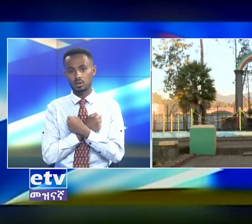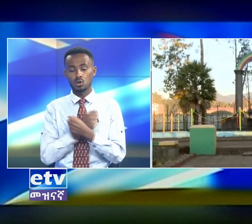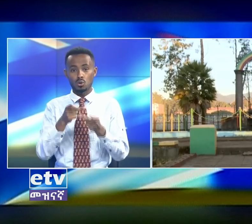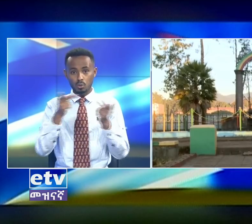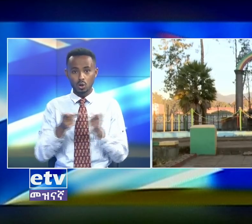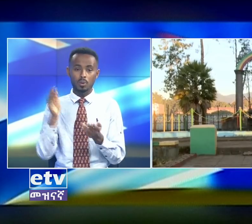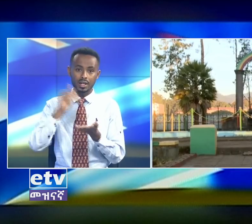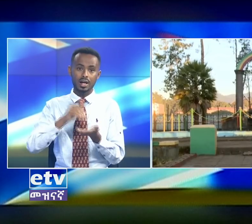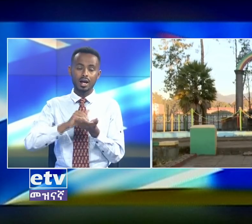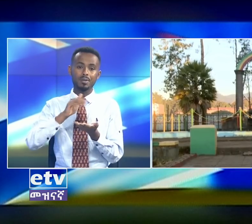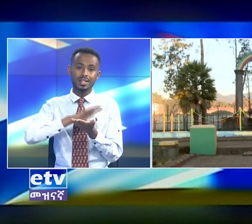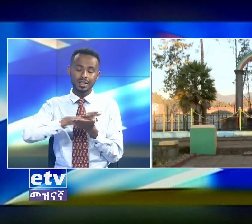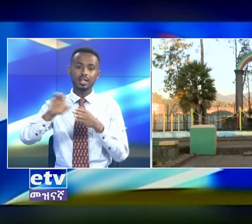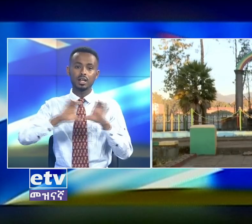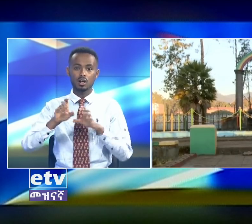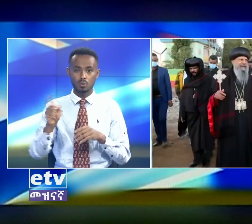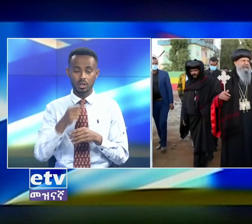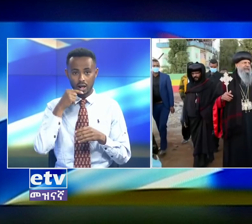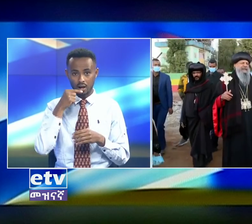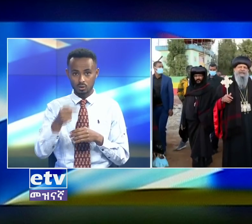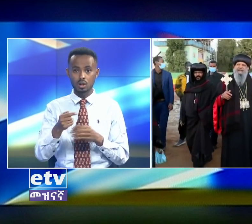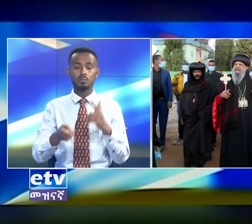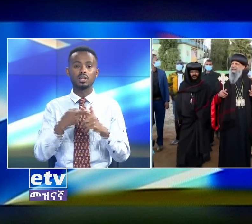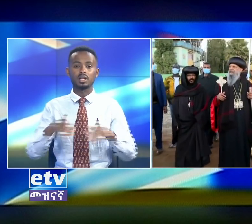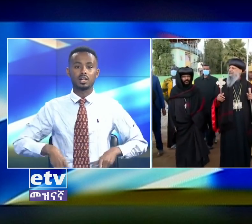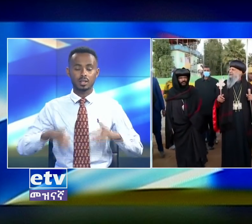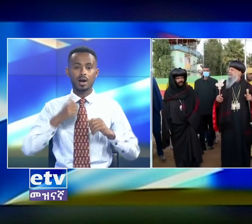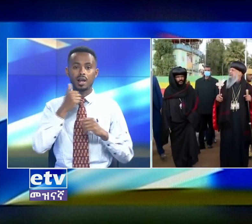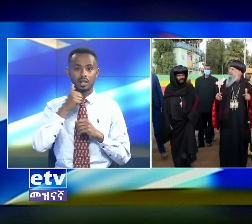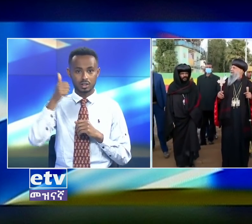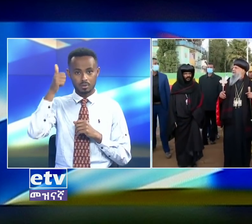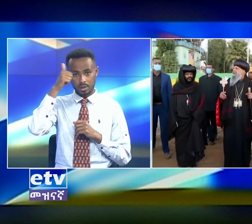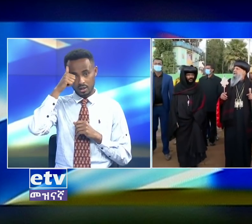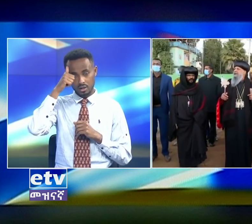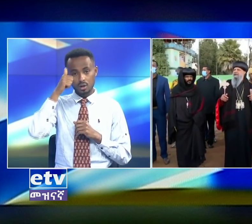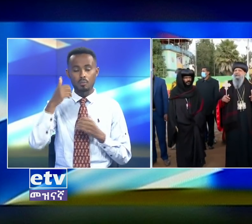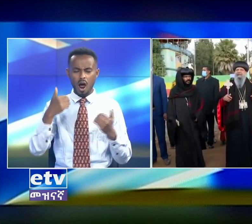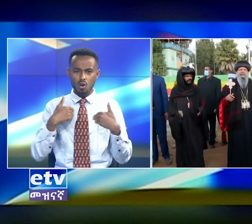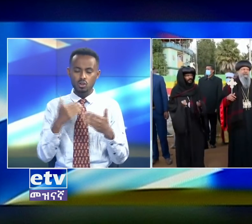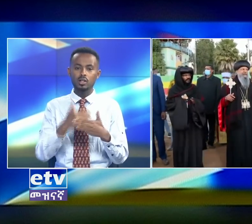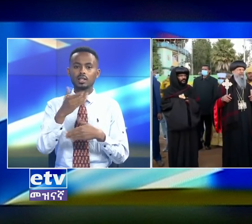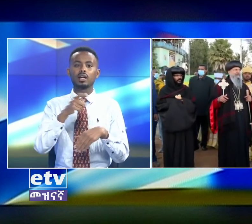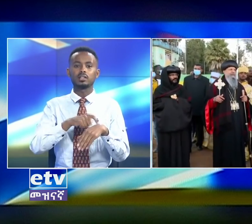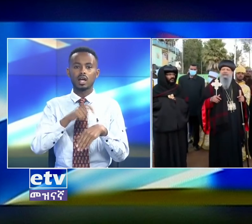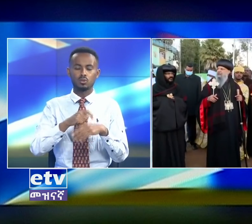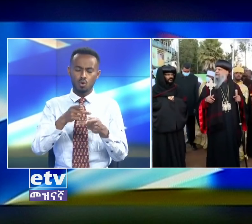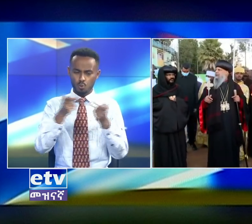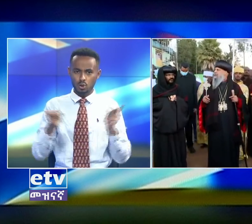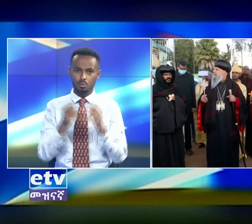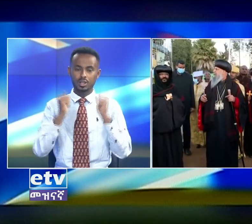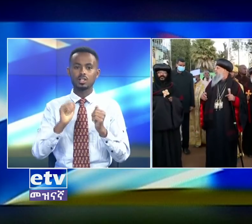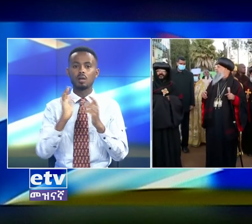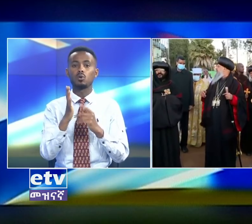ቦታው በተደጋጋሚ እንዲጸዳ እየተደረገ መሆኑን የተናገሩት ምክትል ከንቲባ አዳነች አቤቤ ባሉት ቀጣይ ጊዜያትም ቦታውን በተሻለ